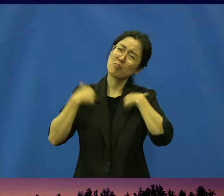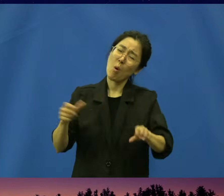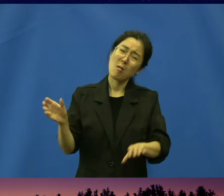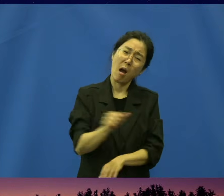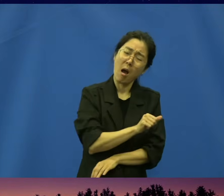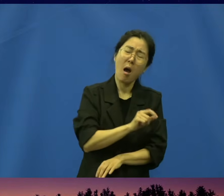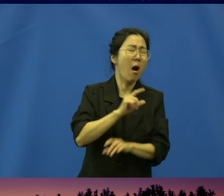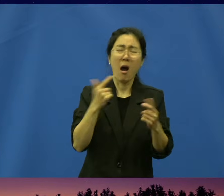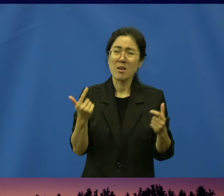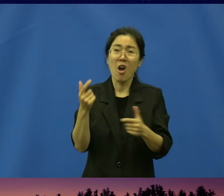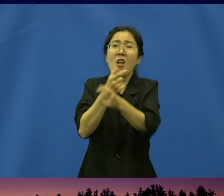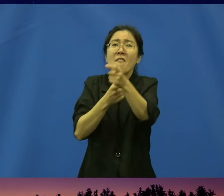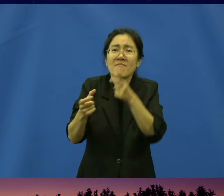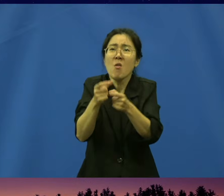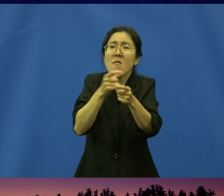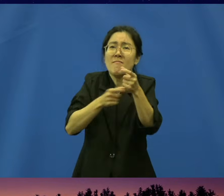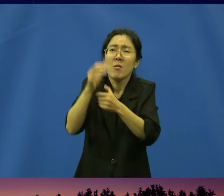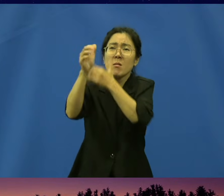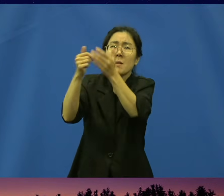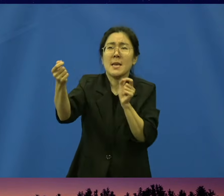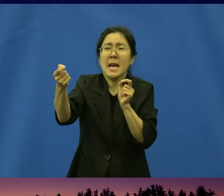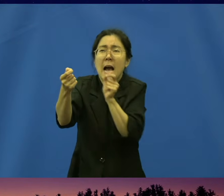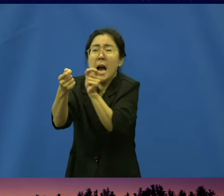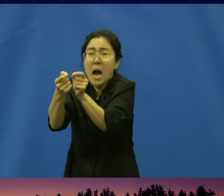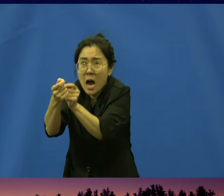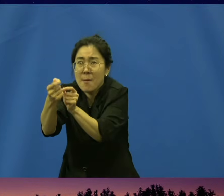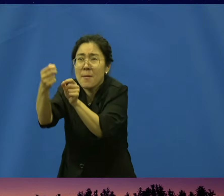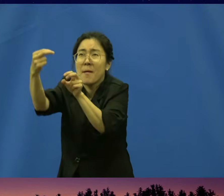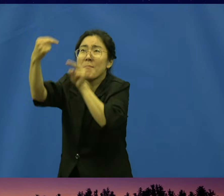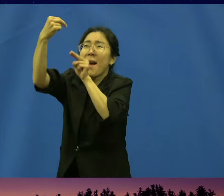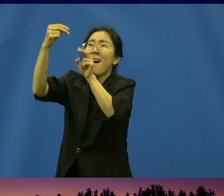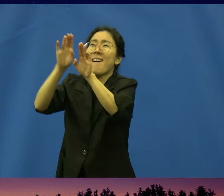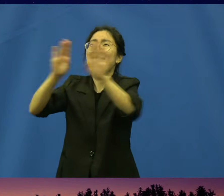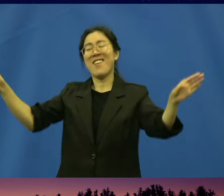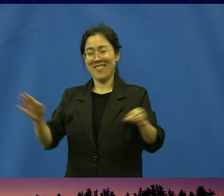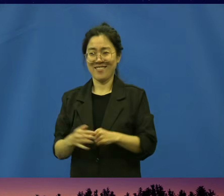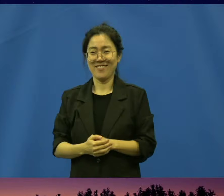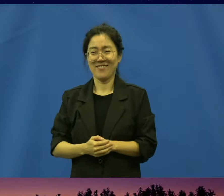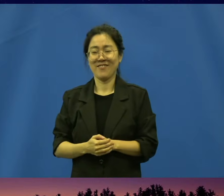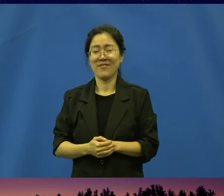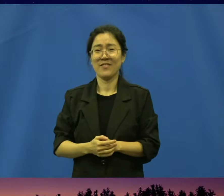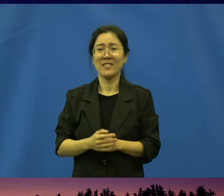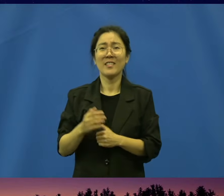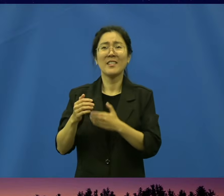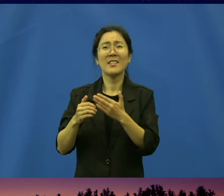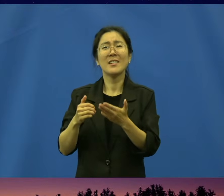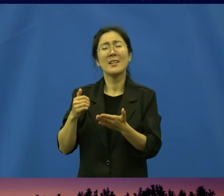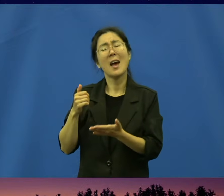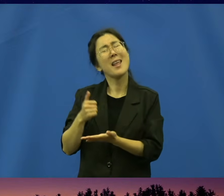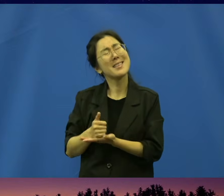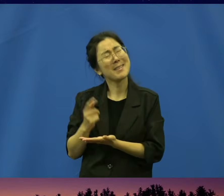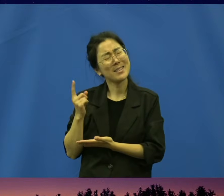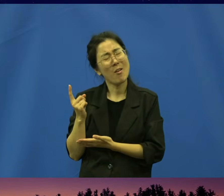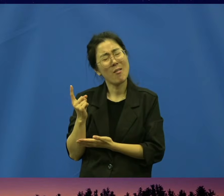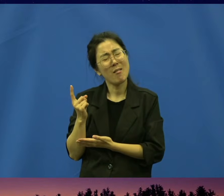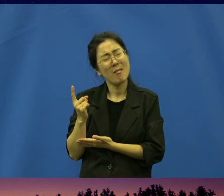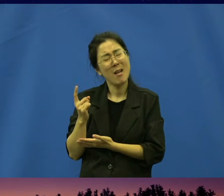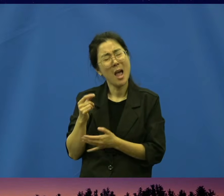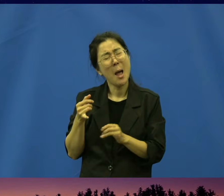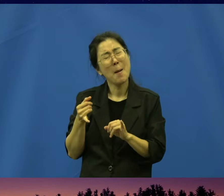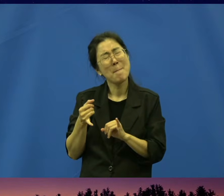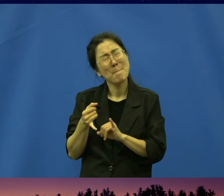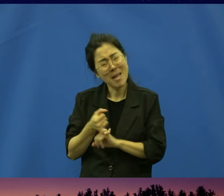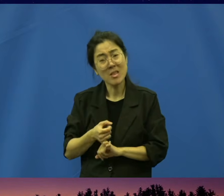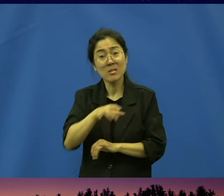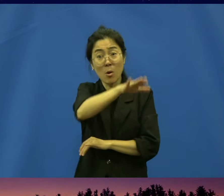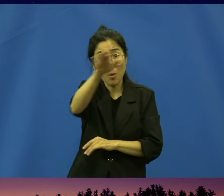아시고 이전에게 여러분이 필요하고 기도하는 일들을 그 문을 열어주시기를 축원합니다.